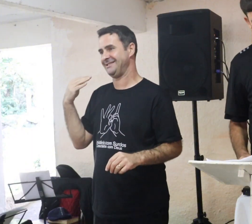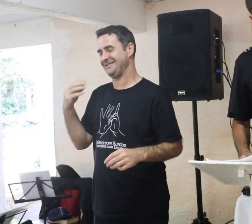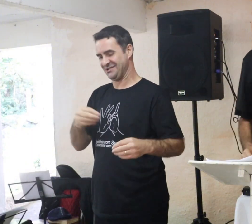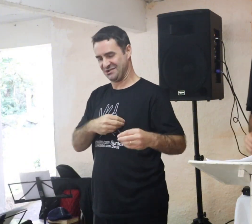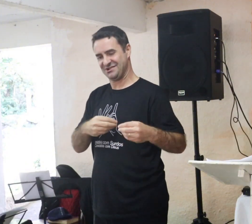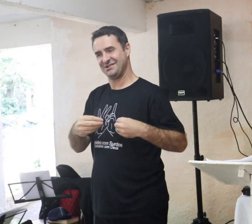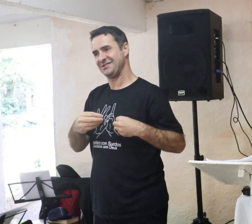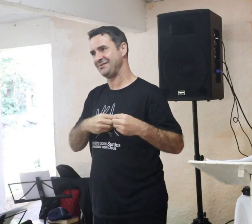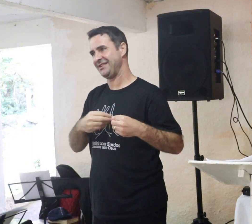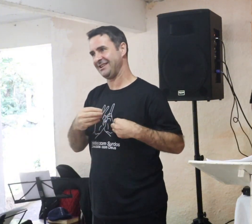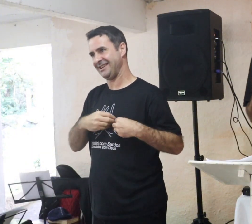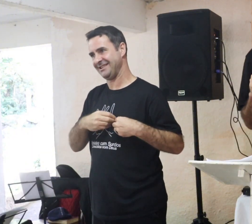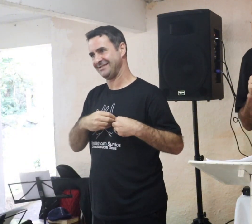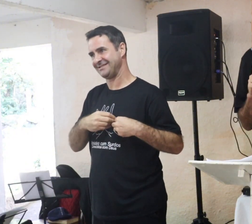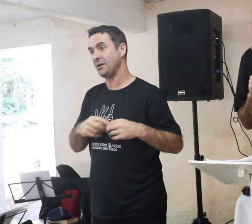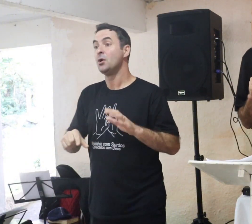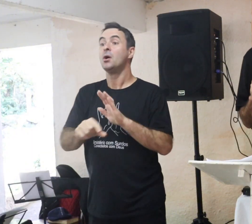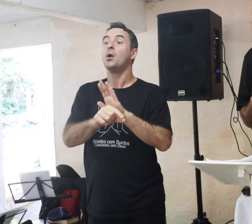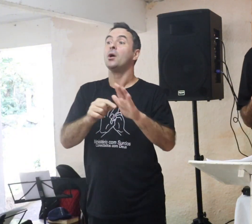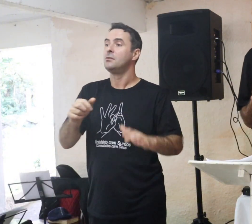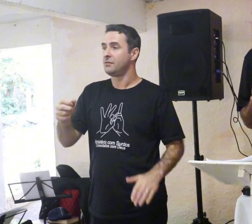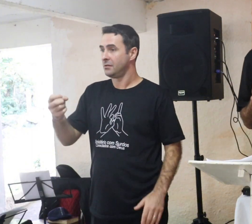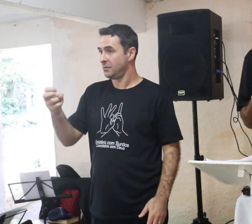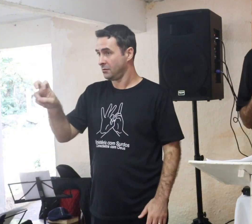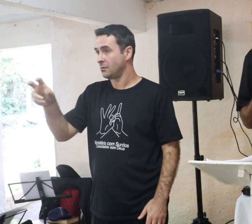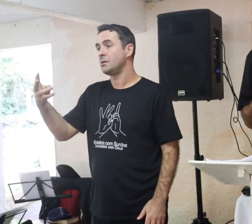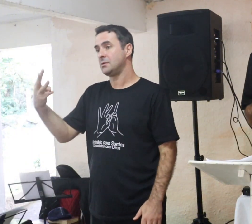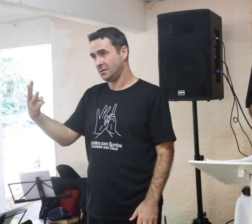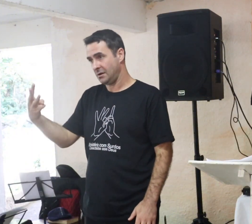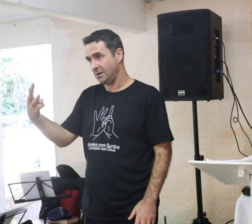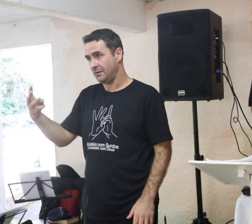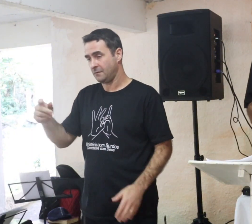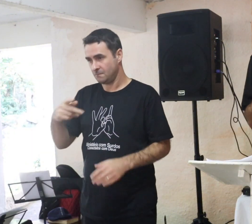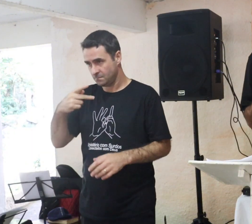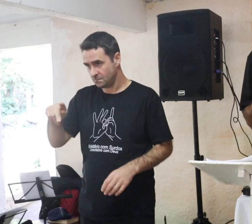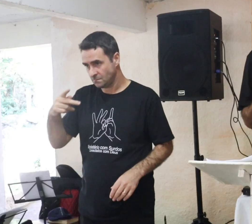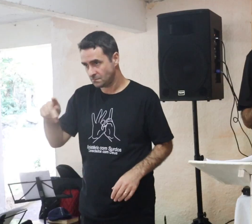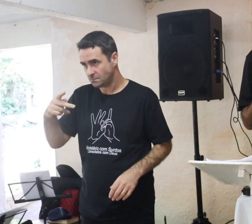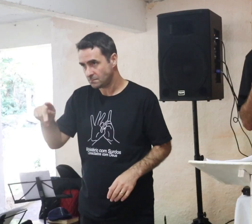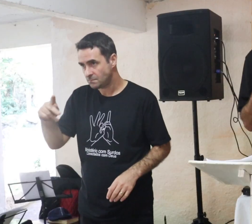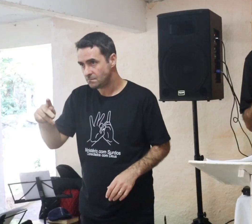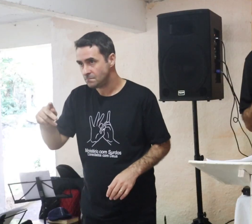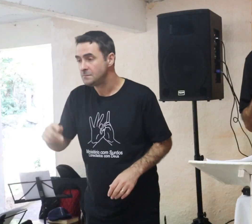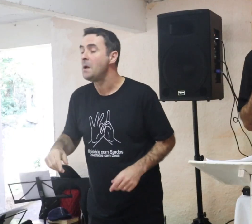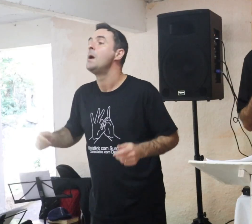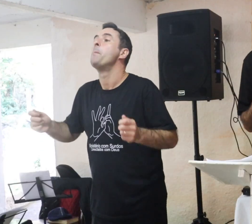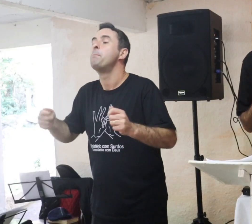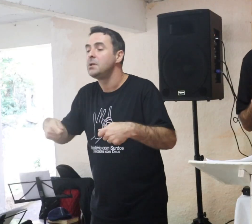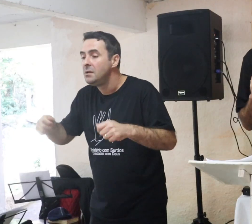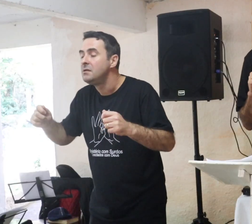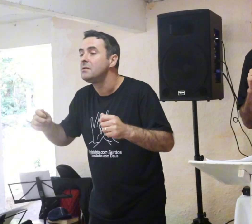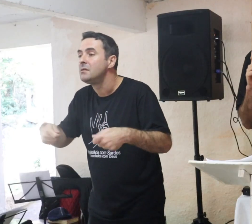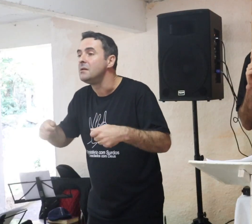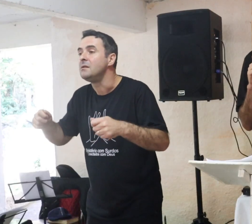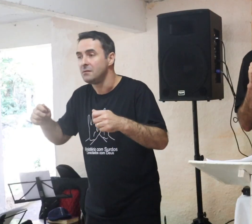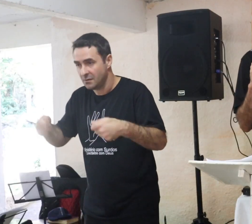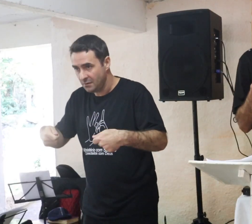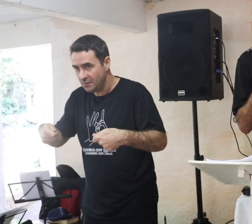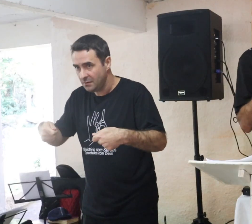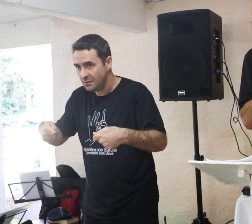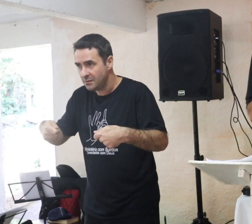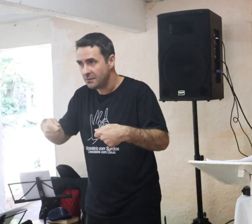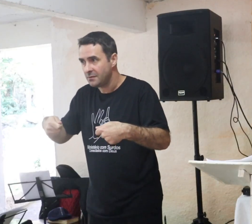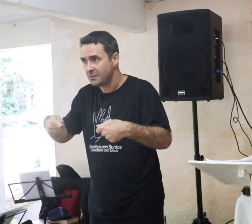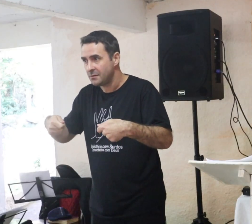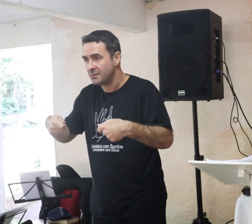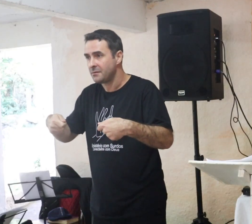vida dos cristãos. Olha o versículo 53. Ele diz: pois é necessário. Então